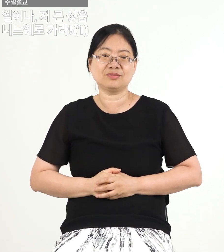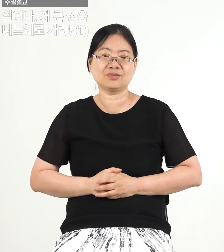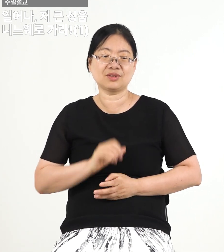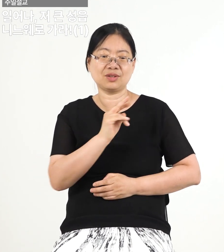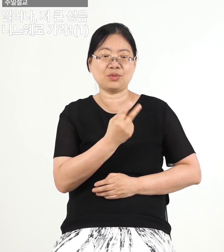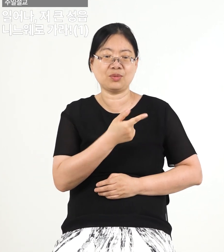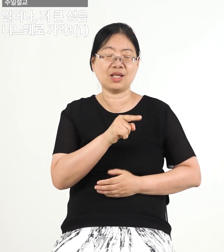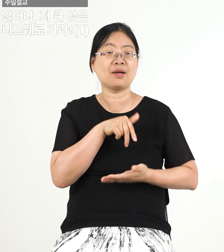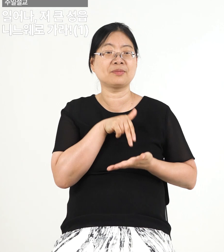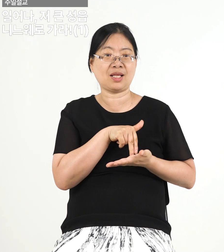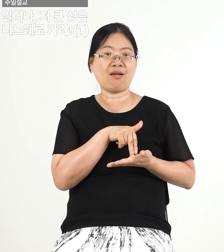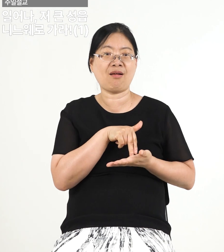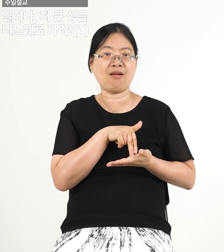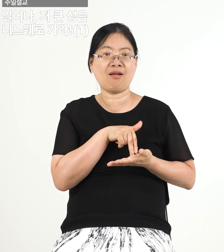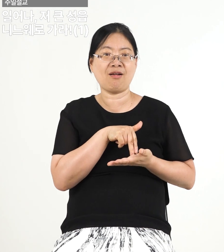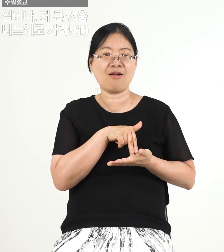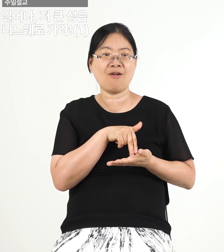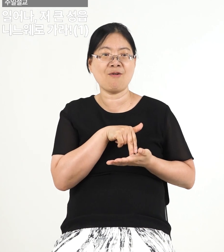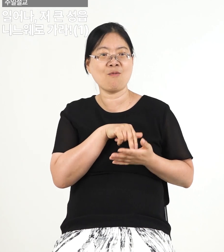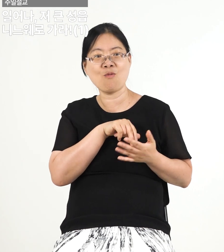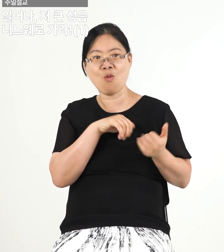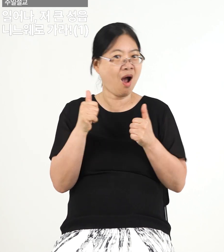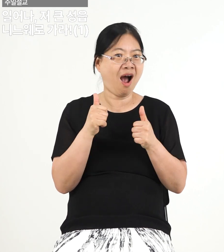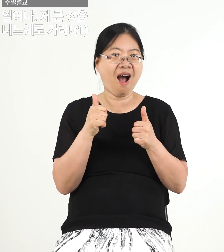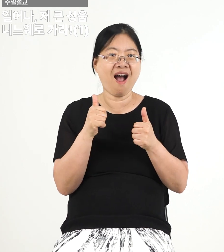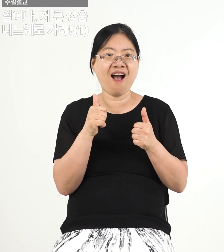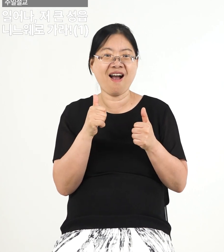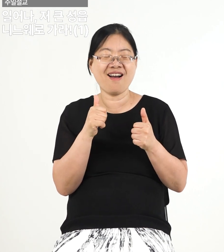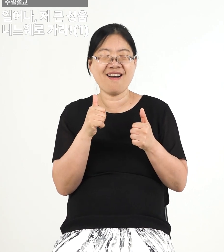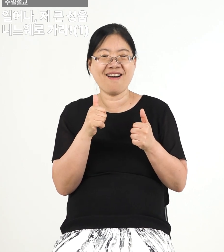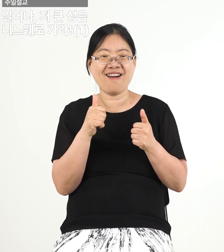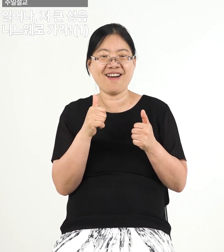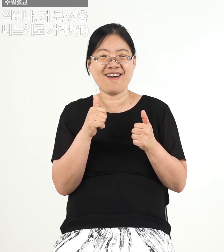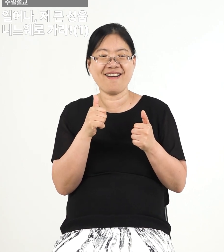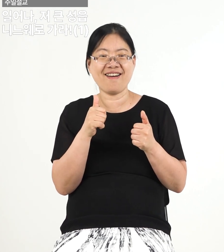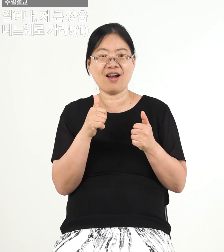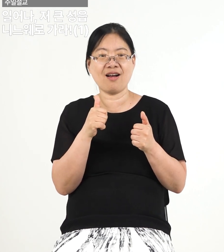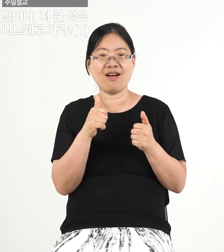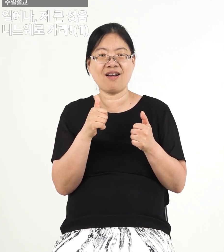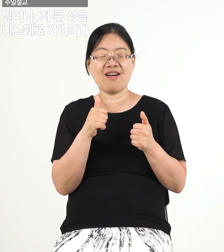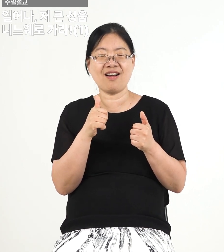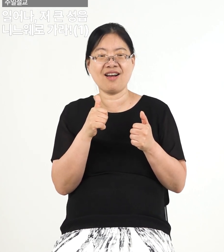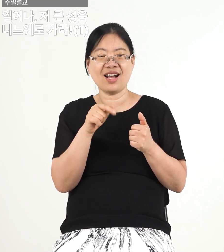요나 입장에서는 대박, 그리고 얼마나 홀랑